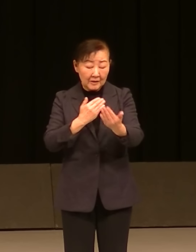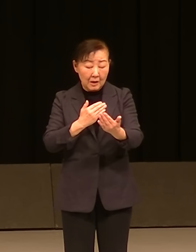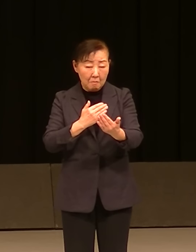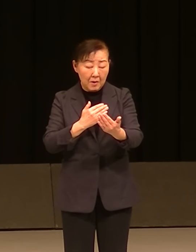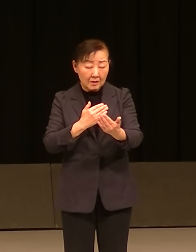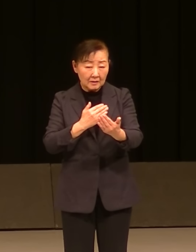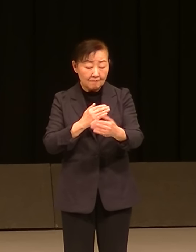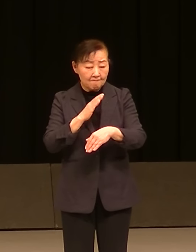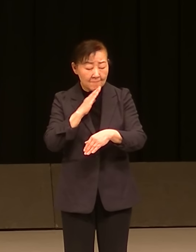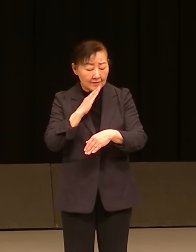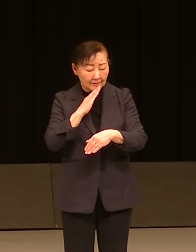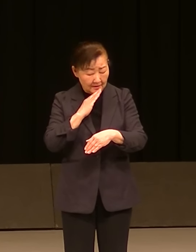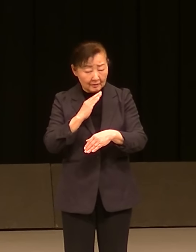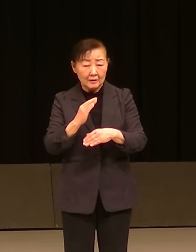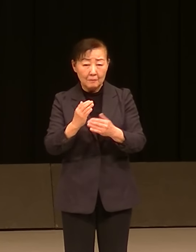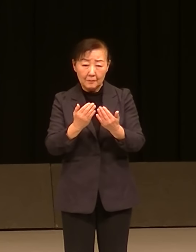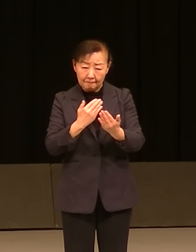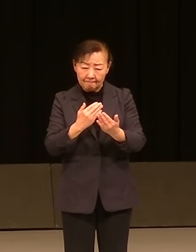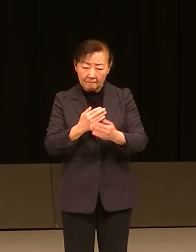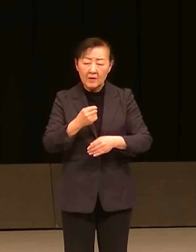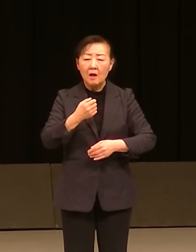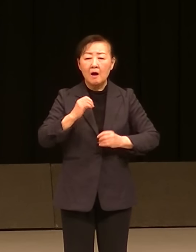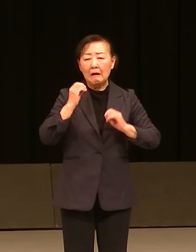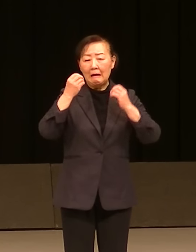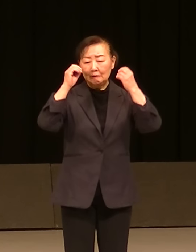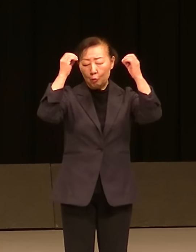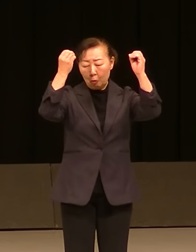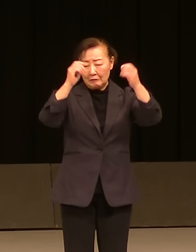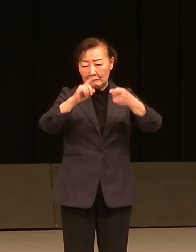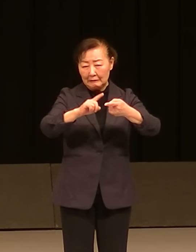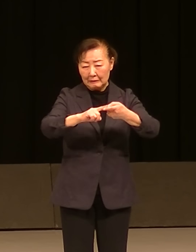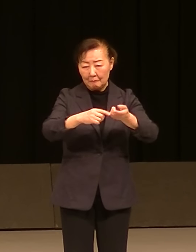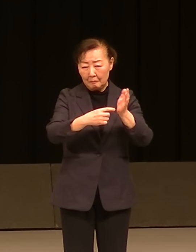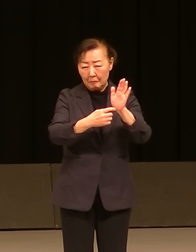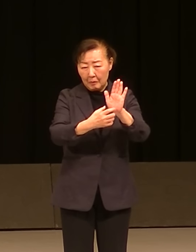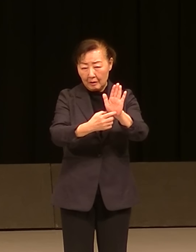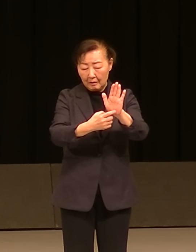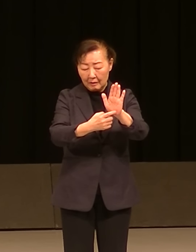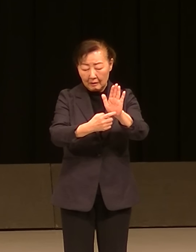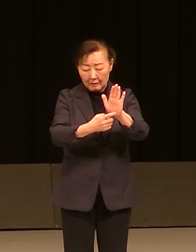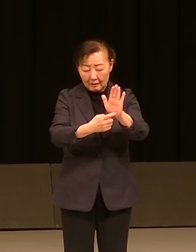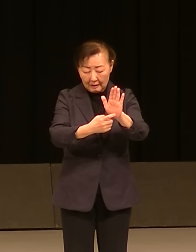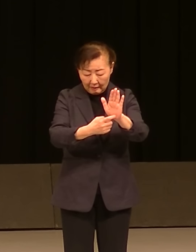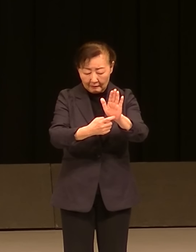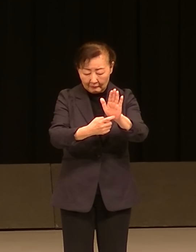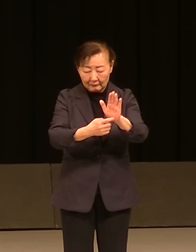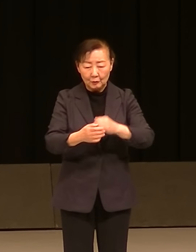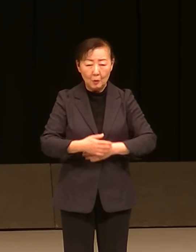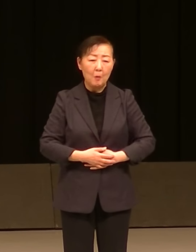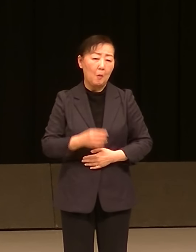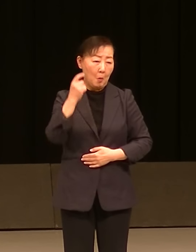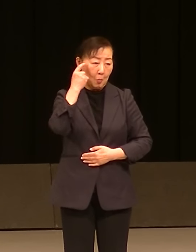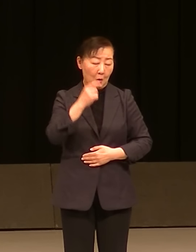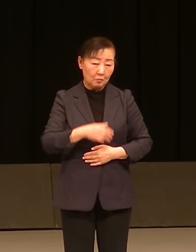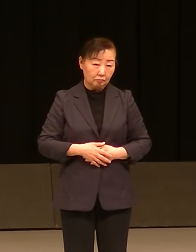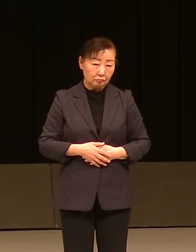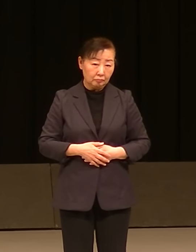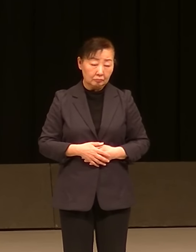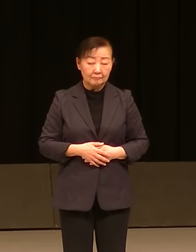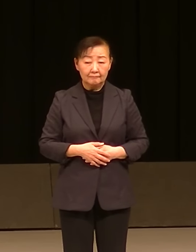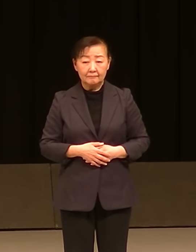実に明確に、実に感動的に、示してくれているというふうに今思います。その意味